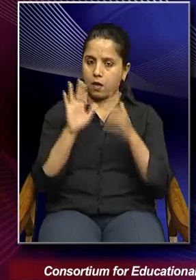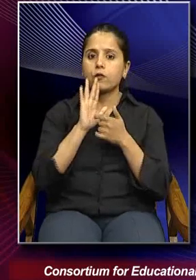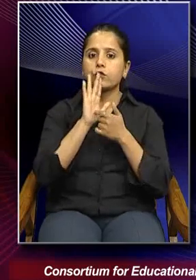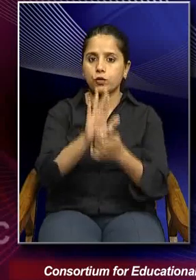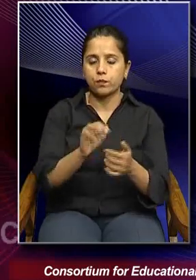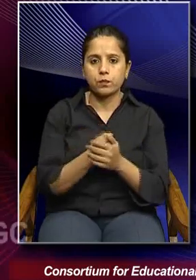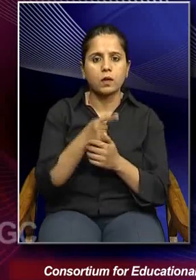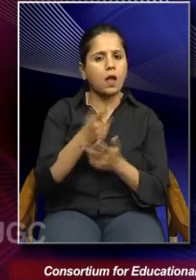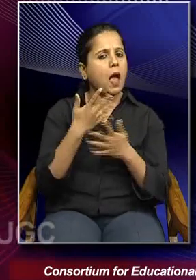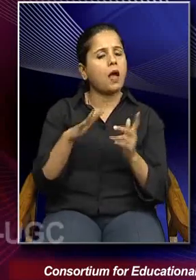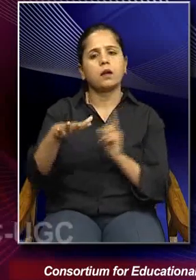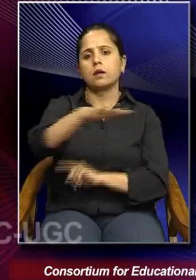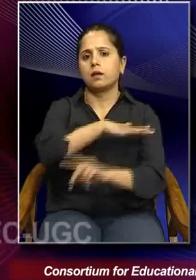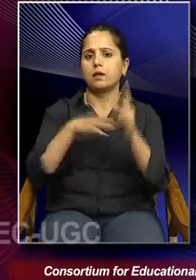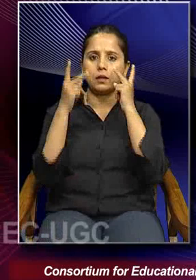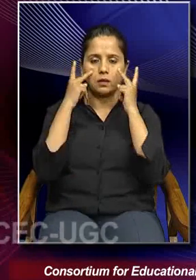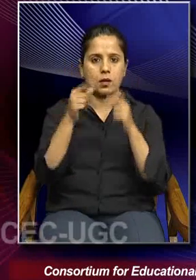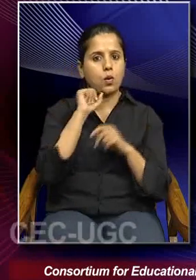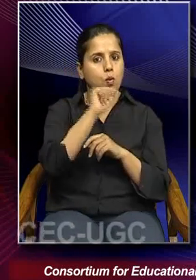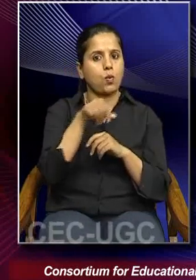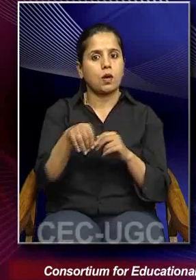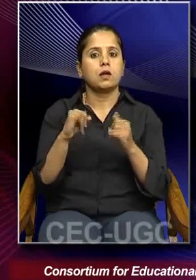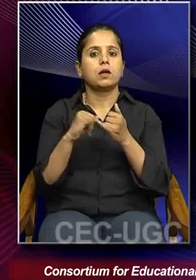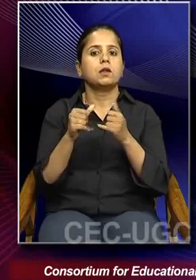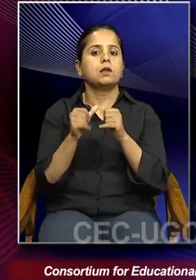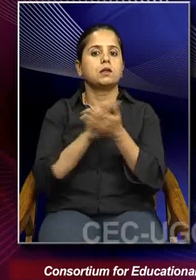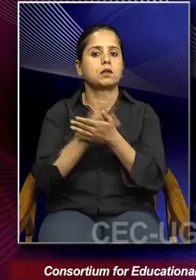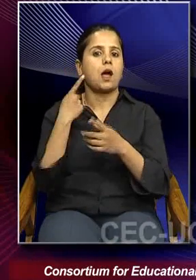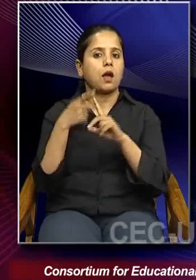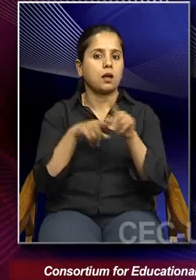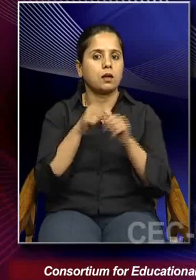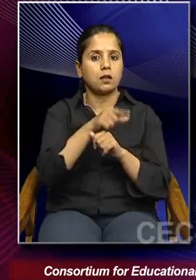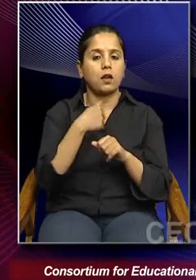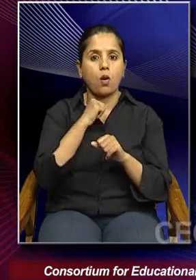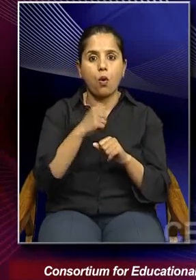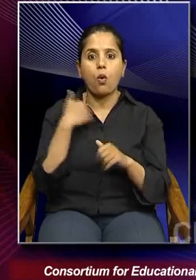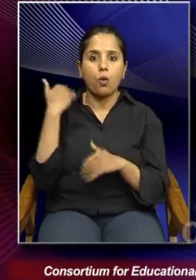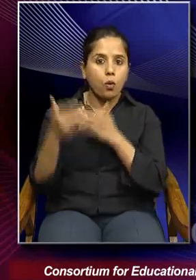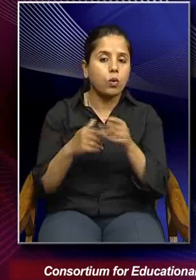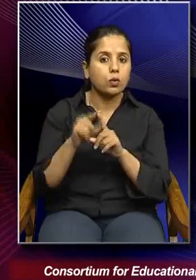किसी रूप में अपने इस साहित्य की यात्रा को अवरुद्ध नहीं